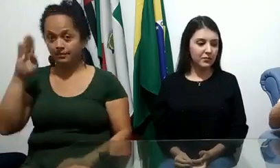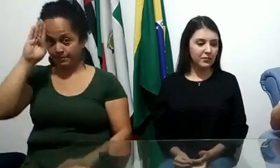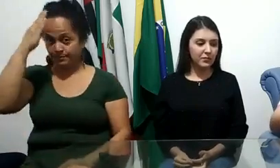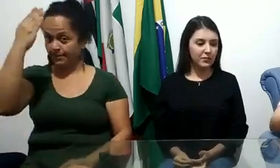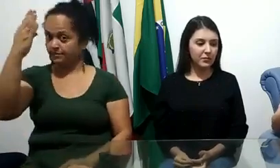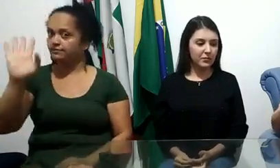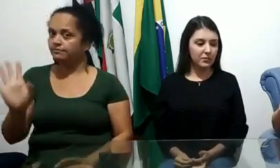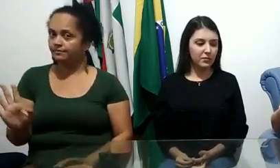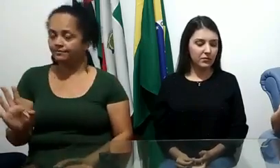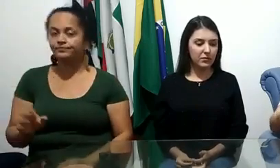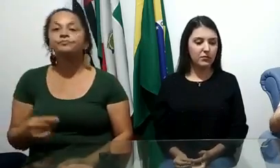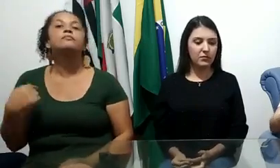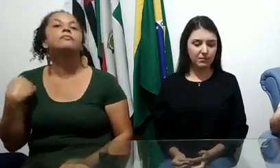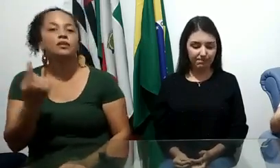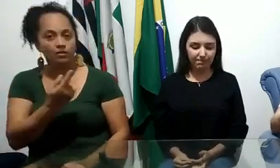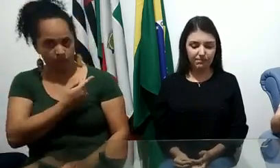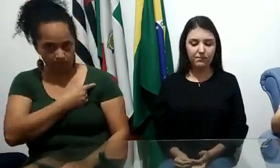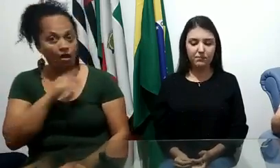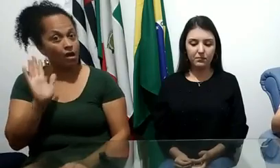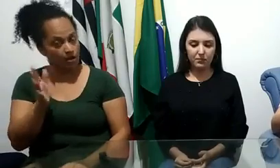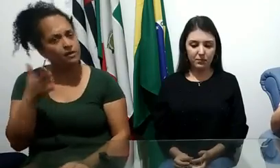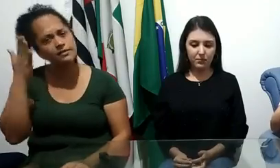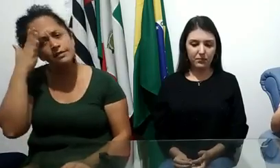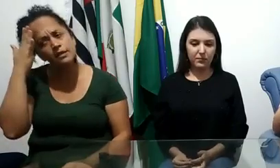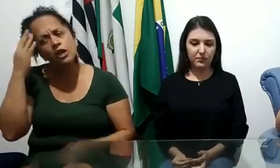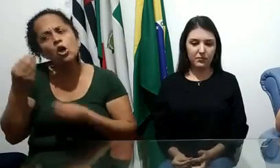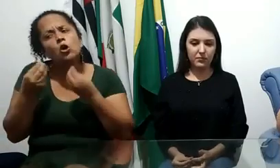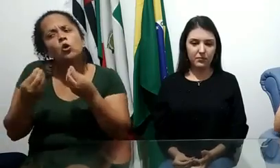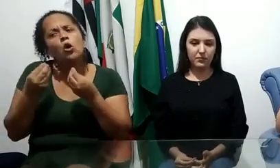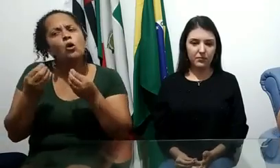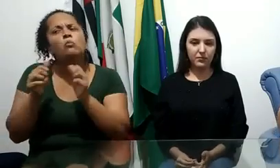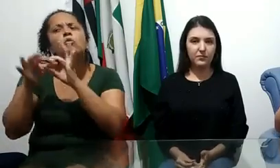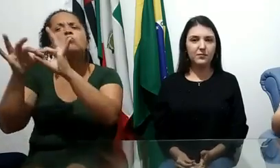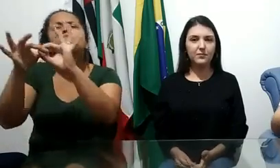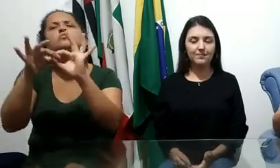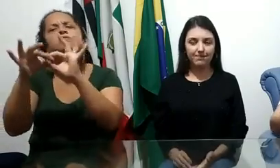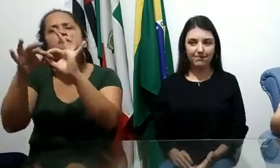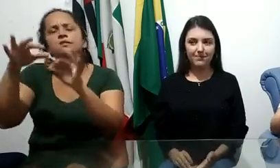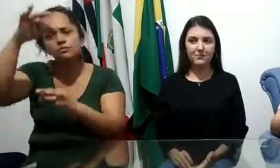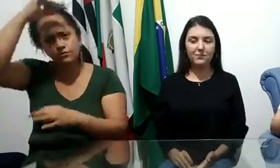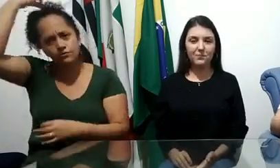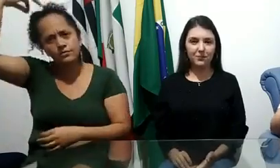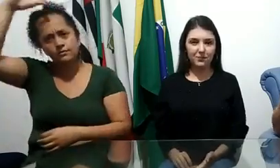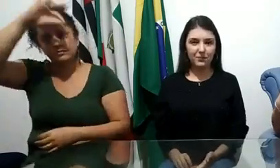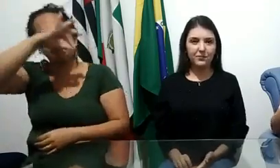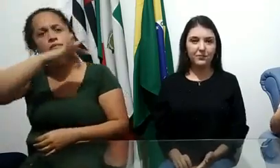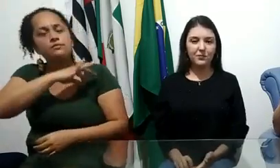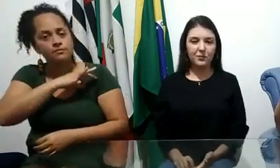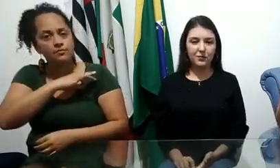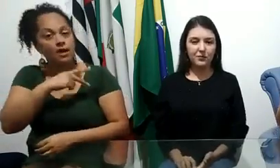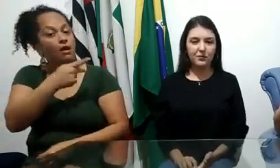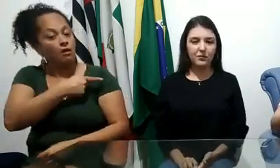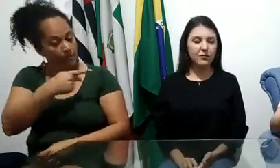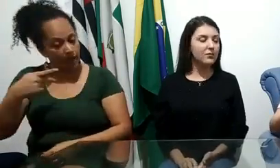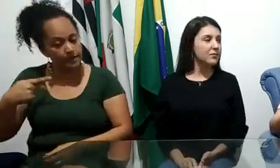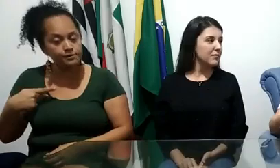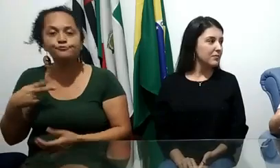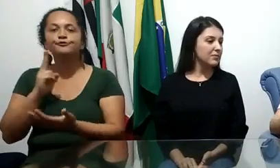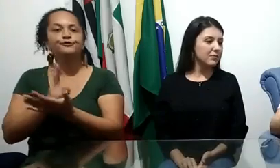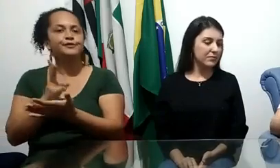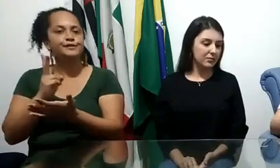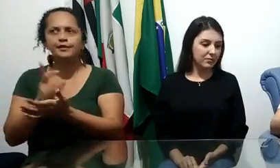já sabemos como nos relacionar com o Espírito Santo. O pastor prega isso todos os domingos. Na célula a gente fala todas